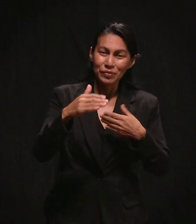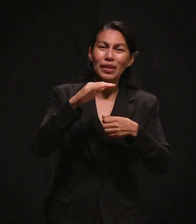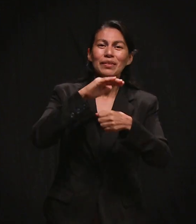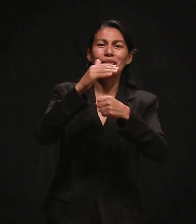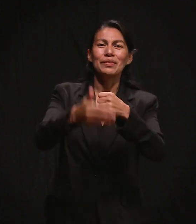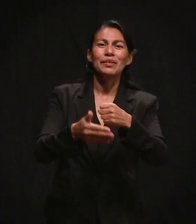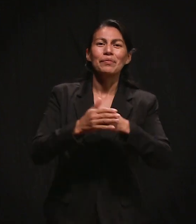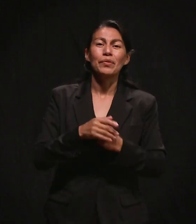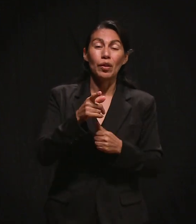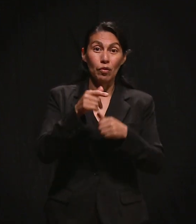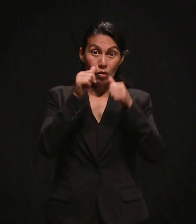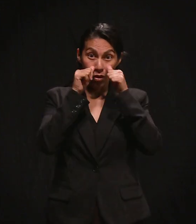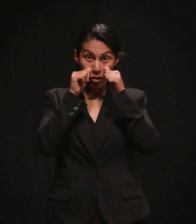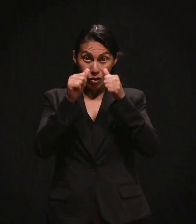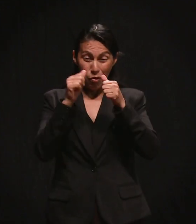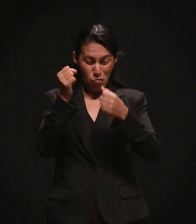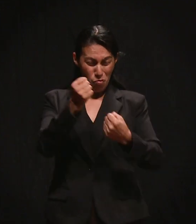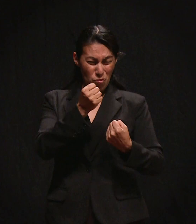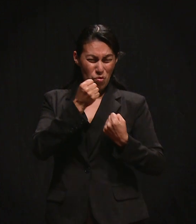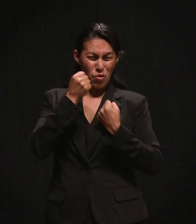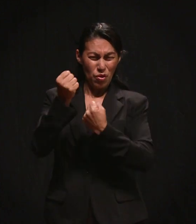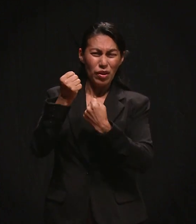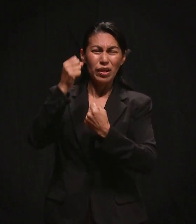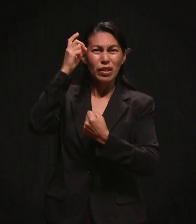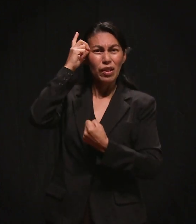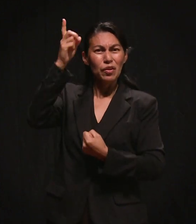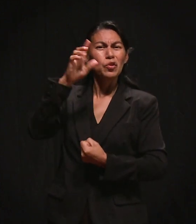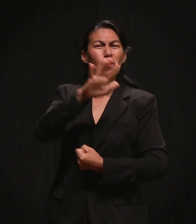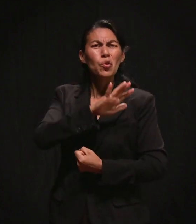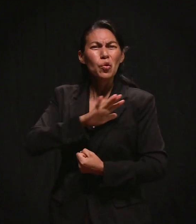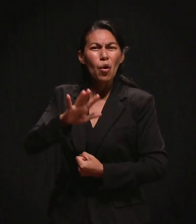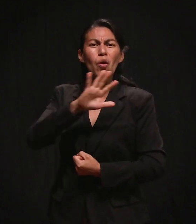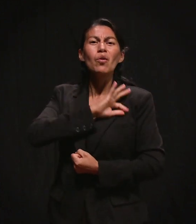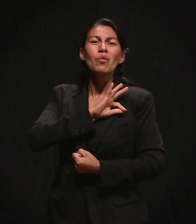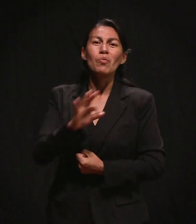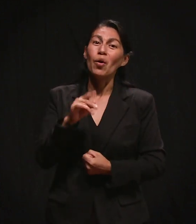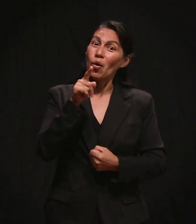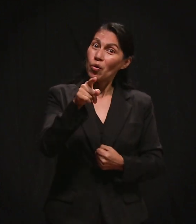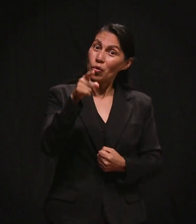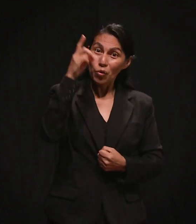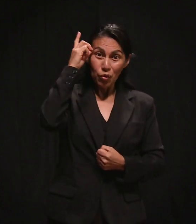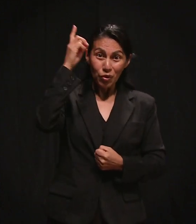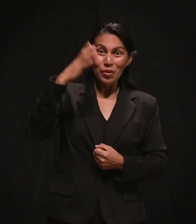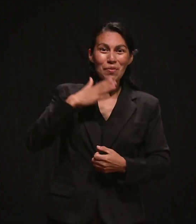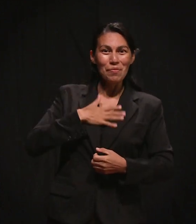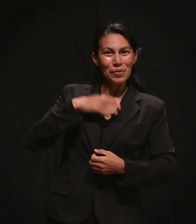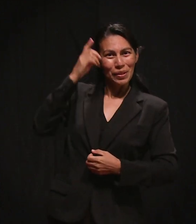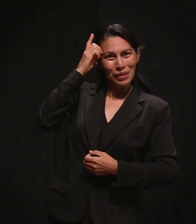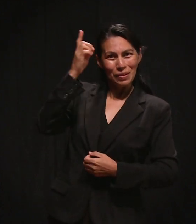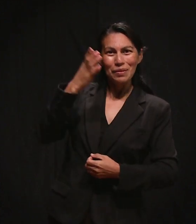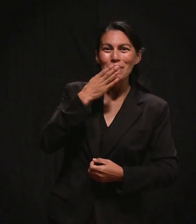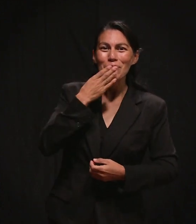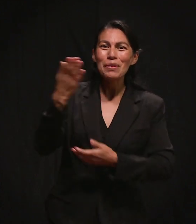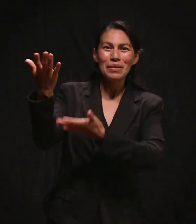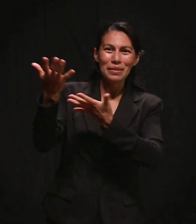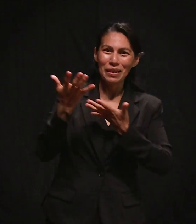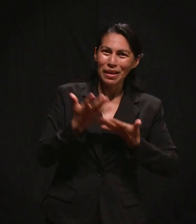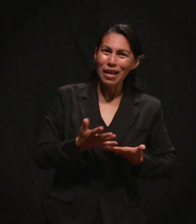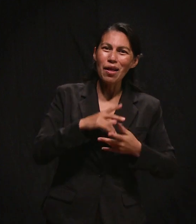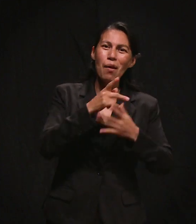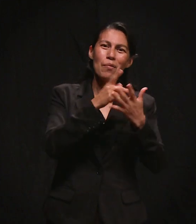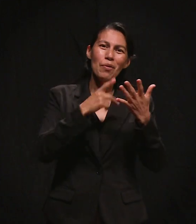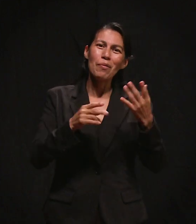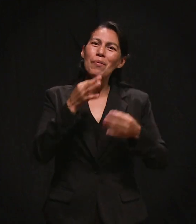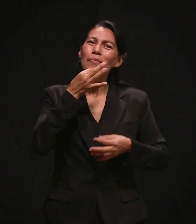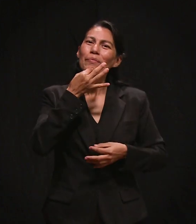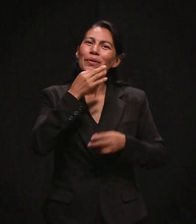escuches el poder que tiene el Dios de lo imposible, tu Dios, mi Dios. Bienvenidos al programa